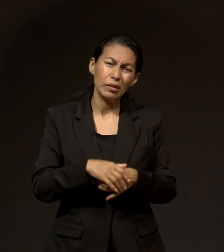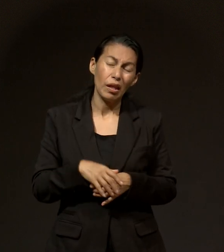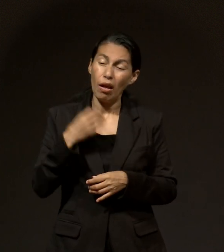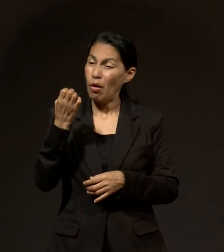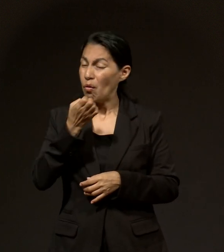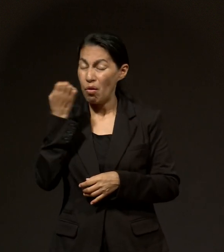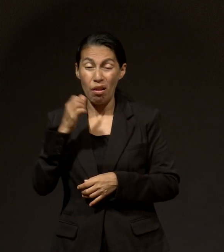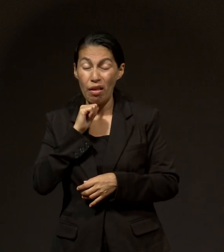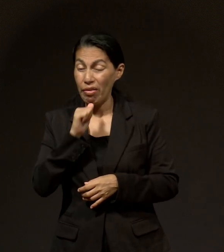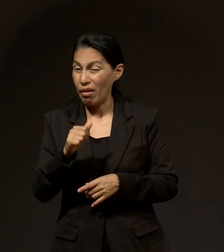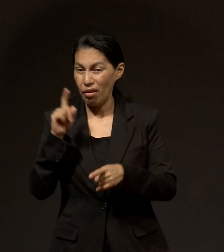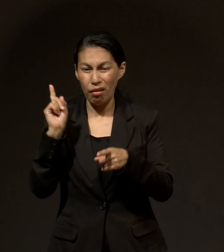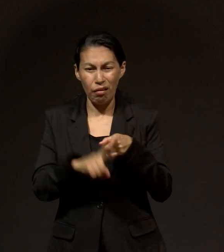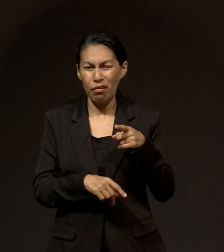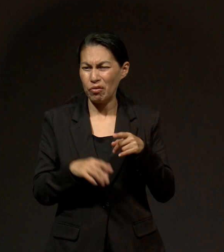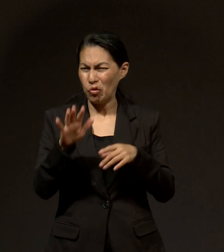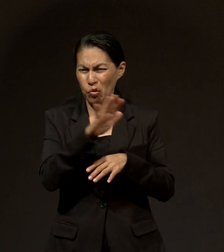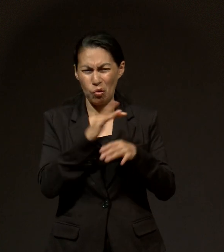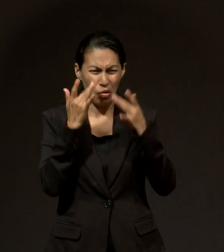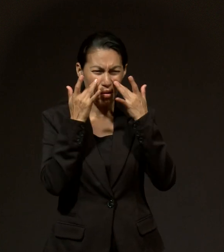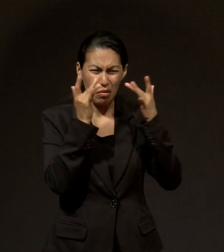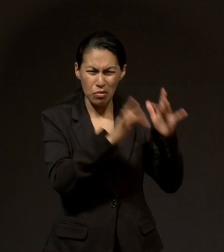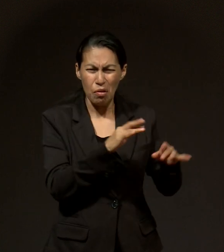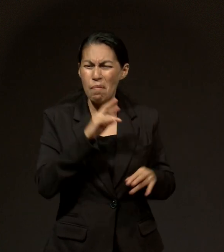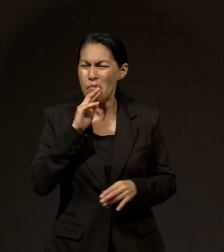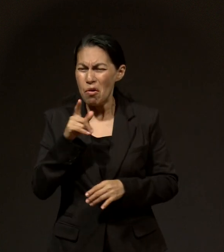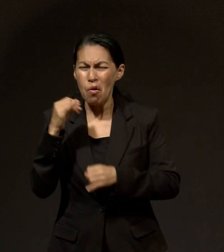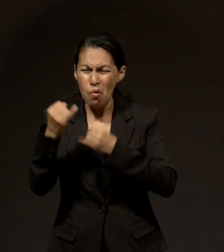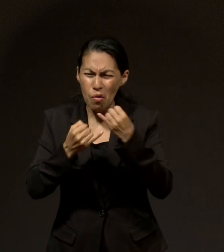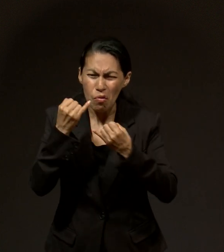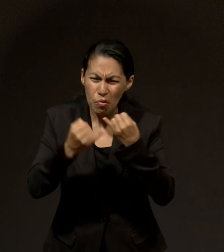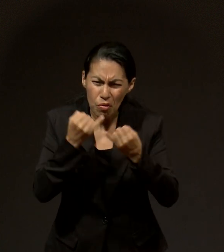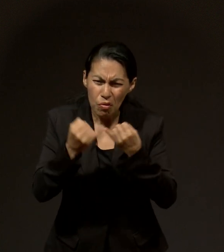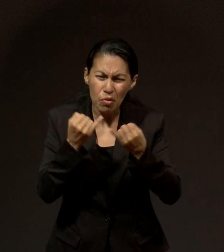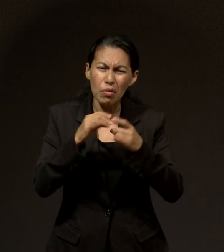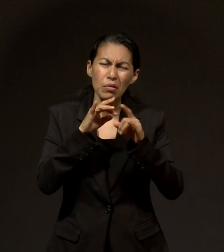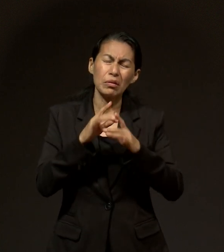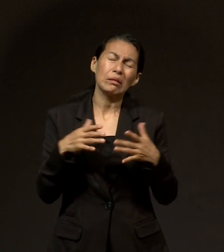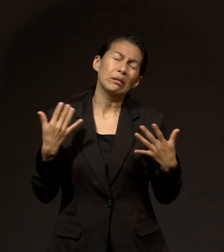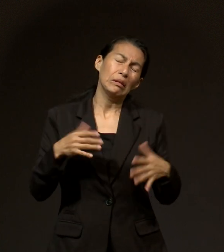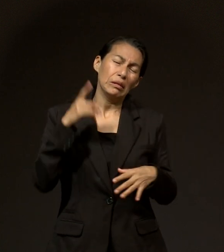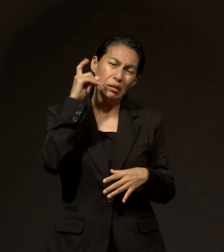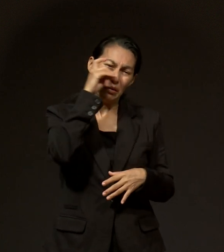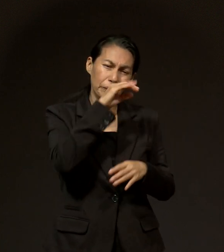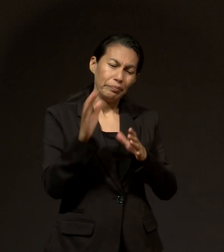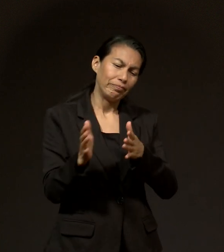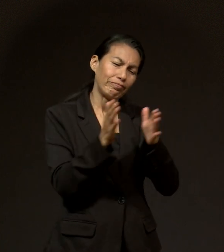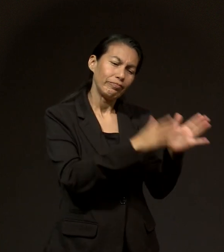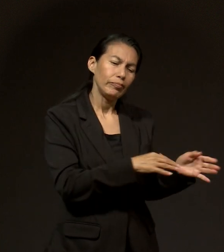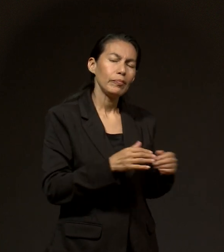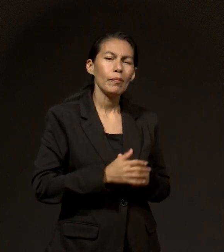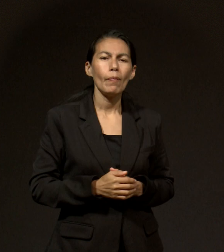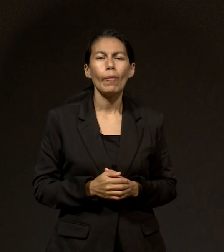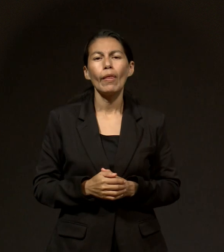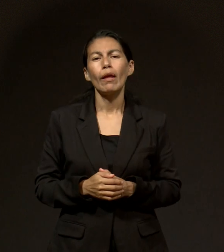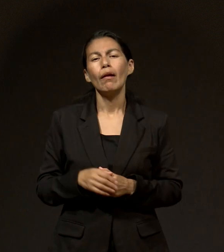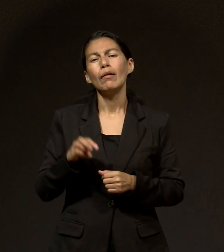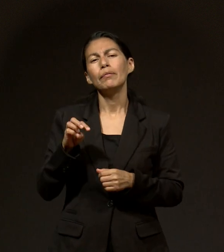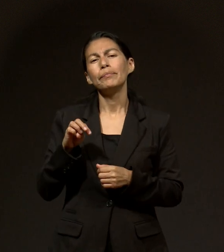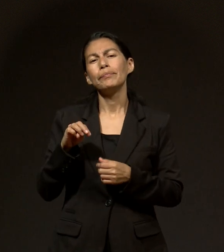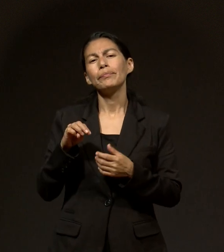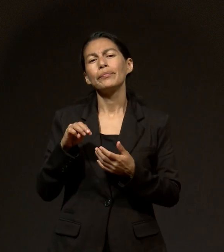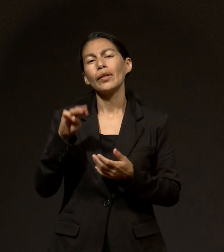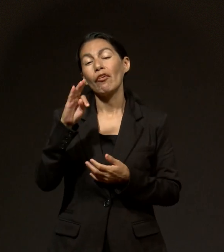Favor de orar por mi mamá Chabelita Sánchez Que fue operada el fin de semana Ella es una